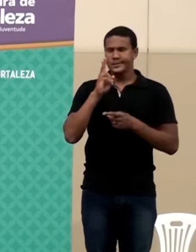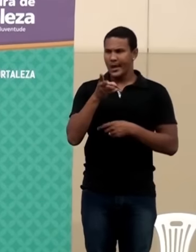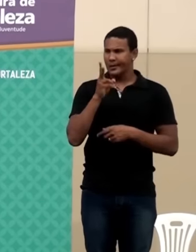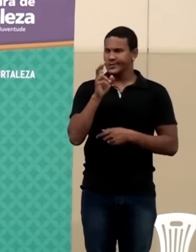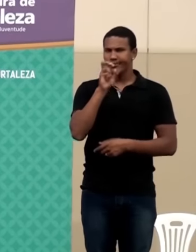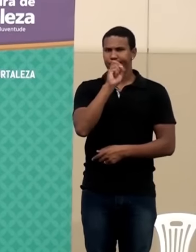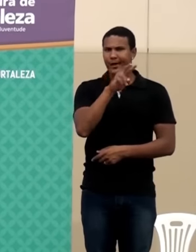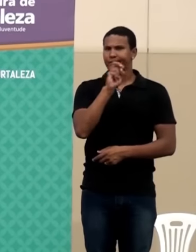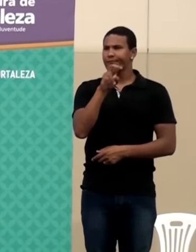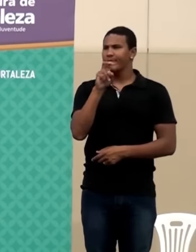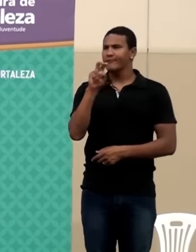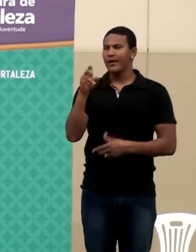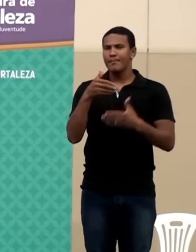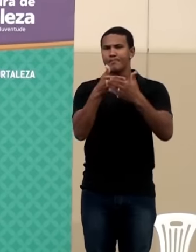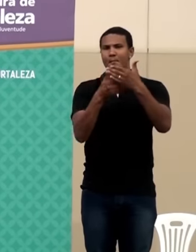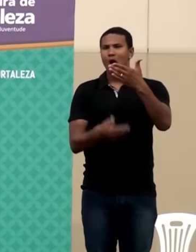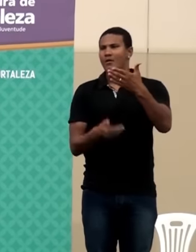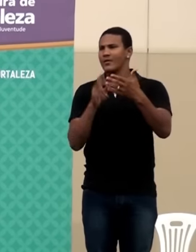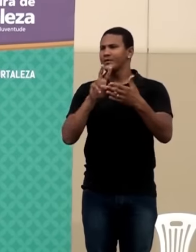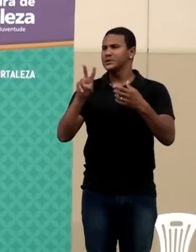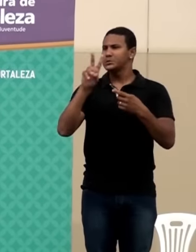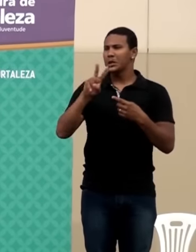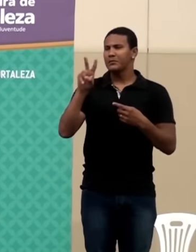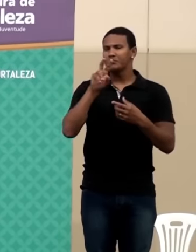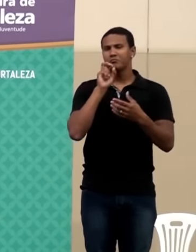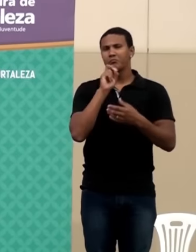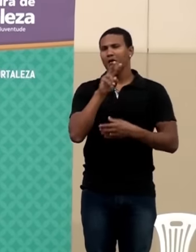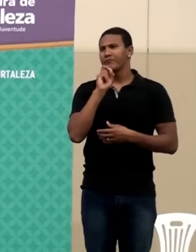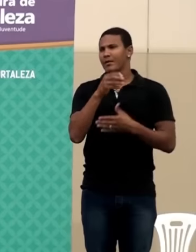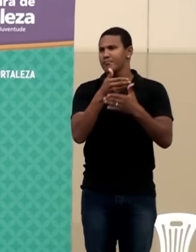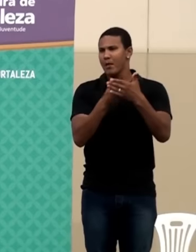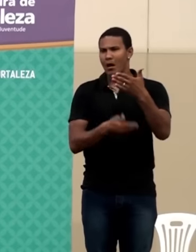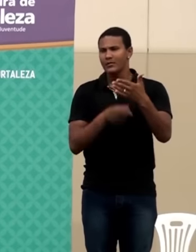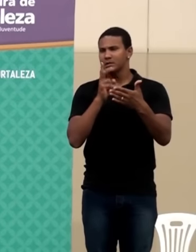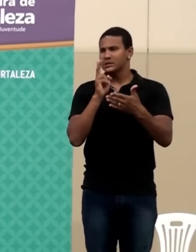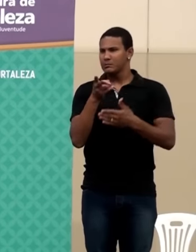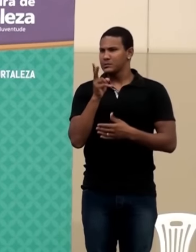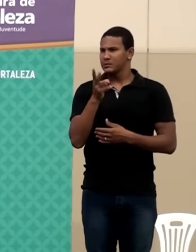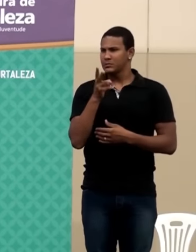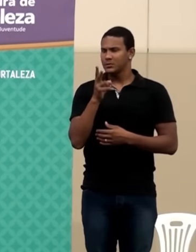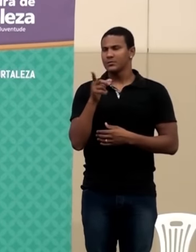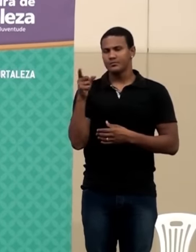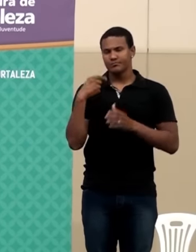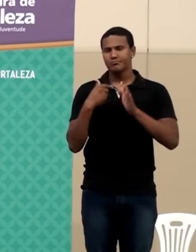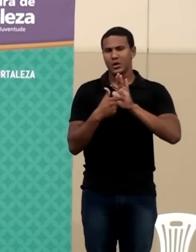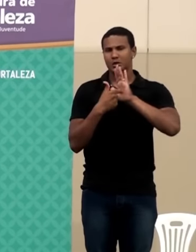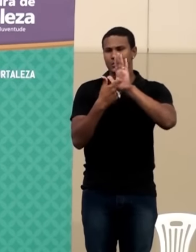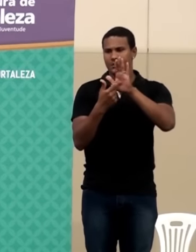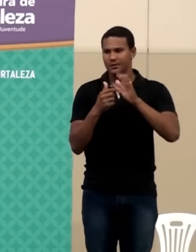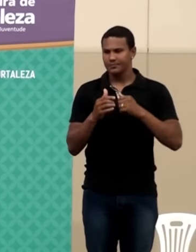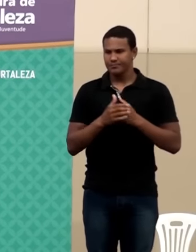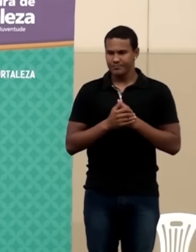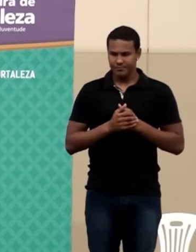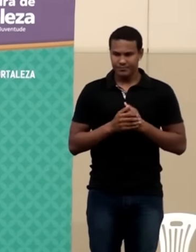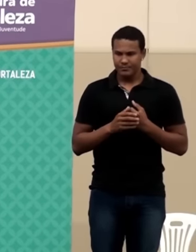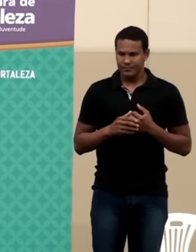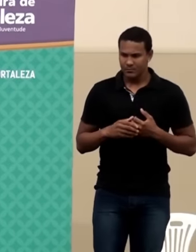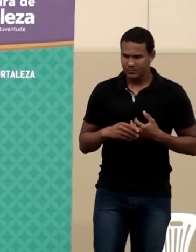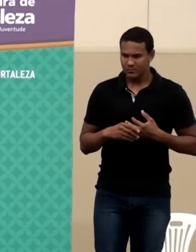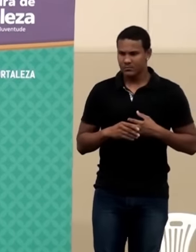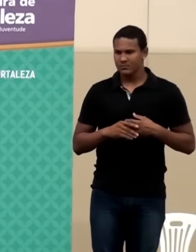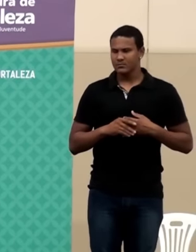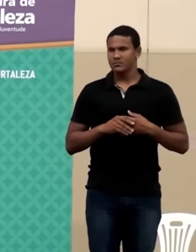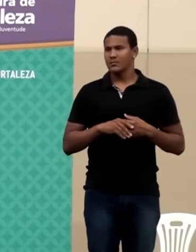provas de vestibulares, e a gente vai mostrar essas duas exceções para vocês, tá? Olha só. Para